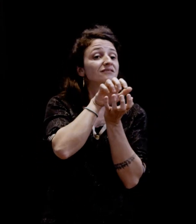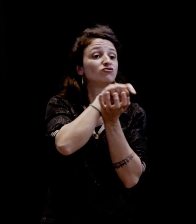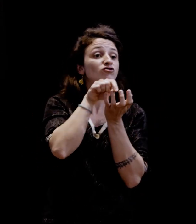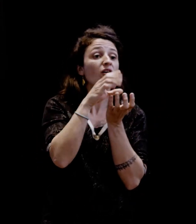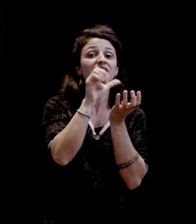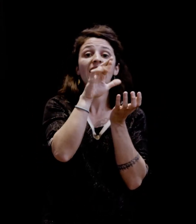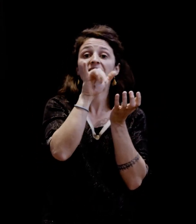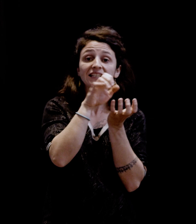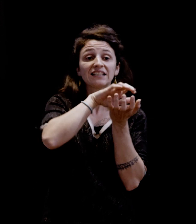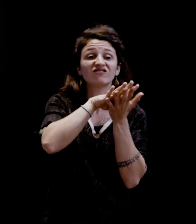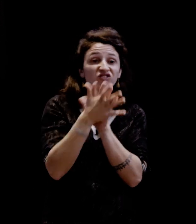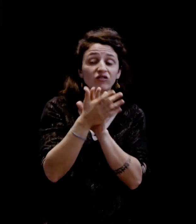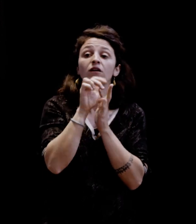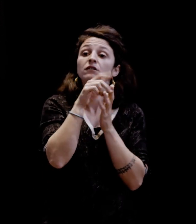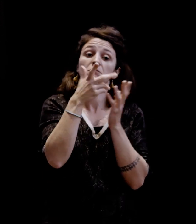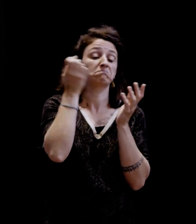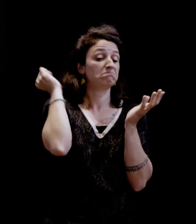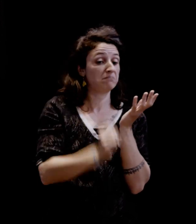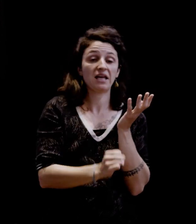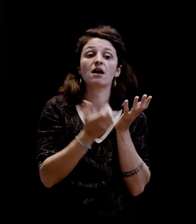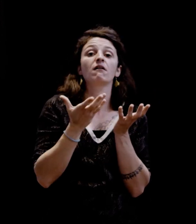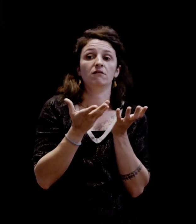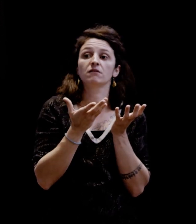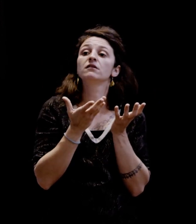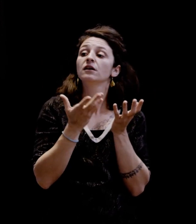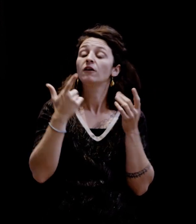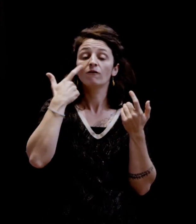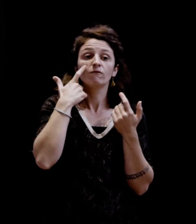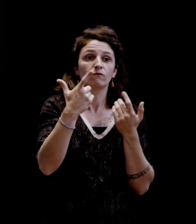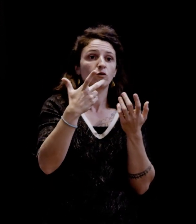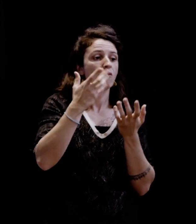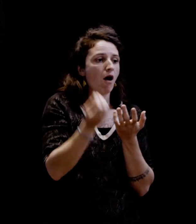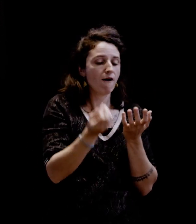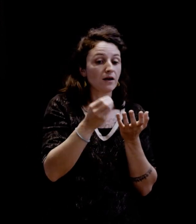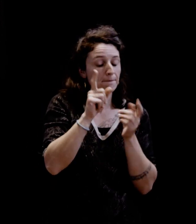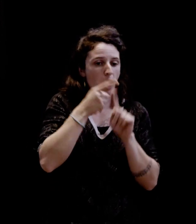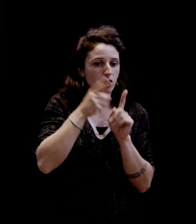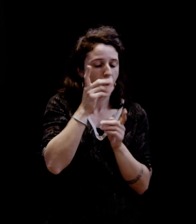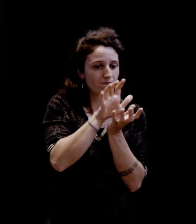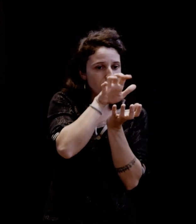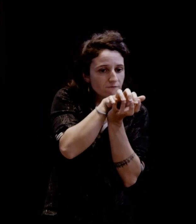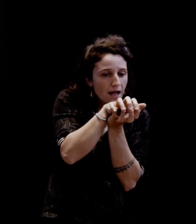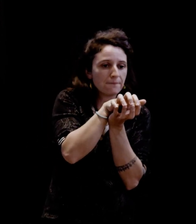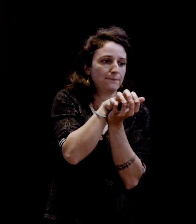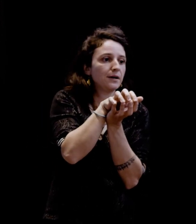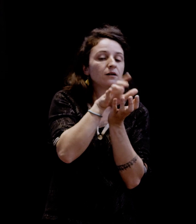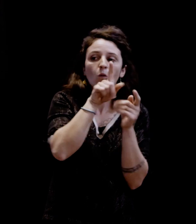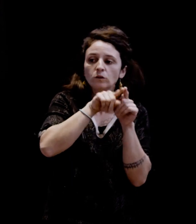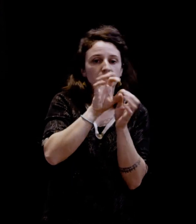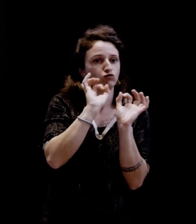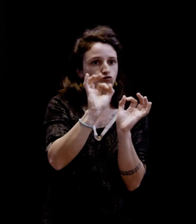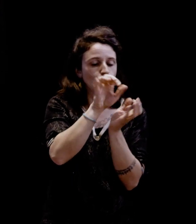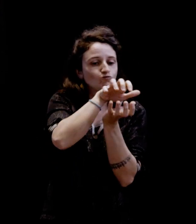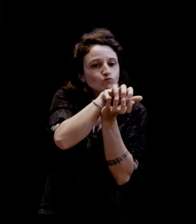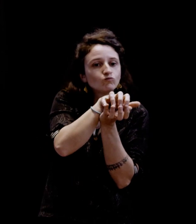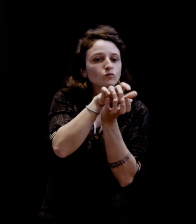maladies de la gencive avec de l'inflammation gingivale. Donc, on veut que les enfants ferment leur bouche et aient un articulé dentaire qui soit compatible avec une